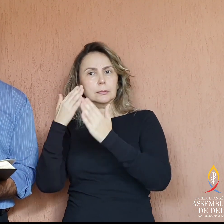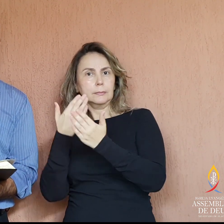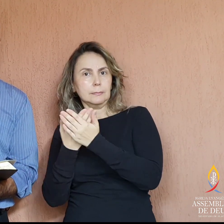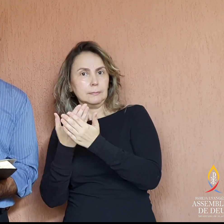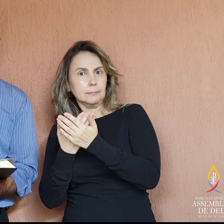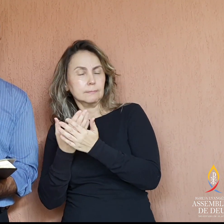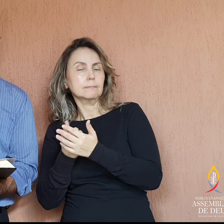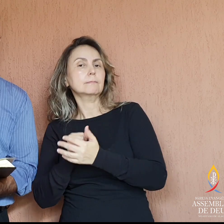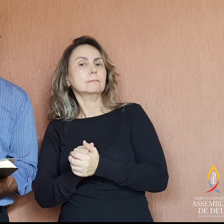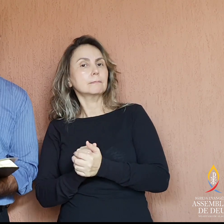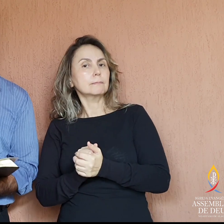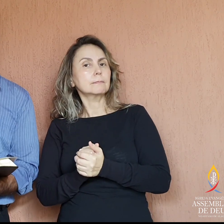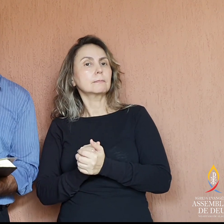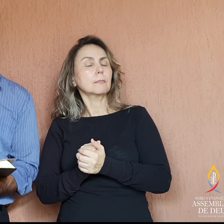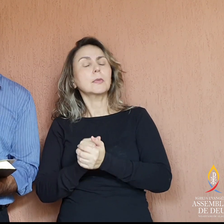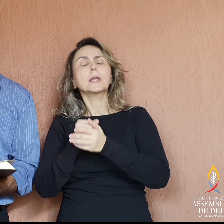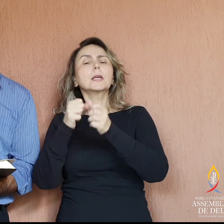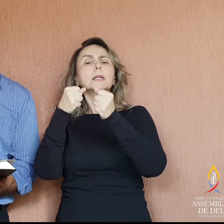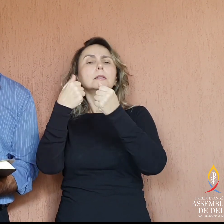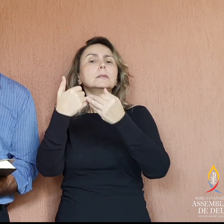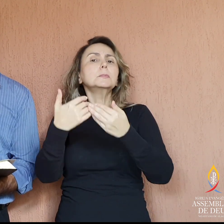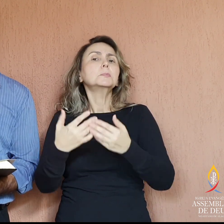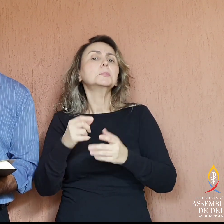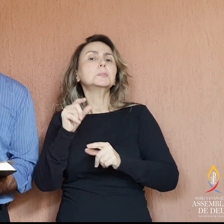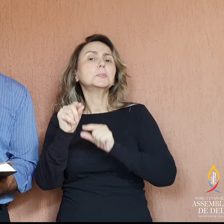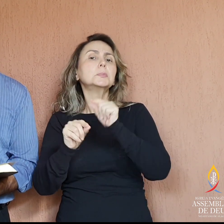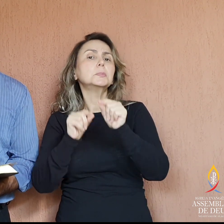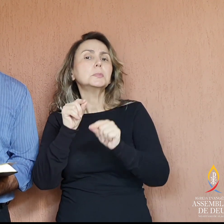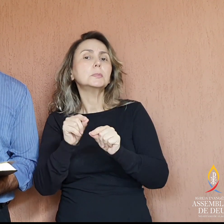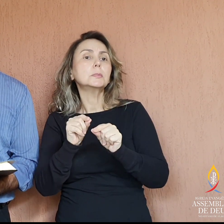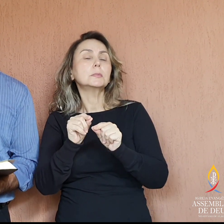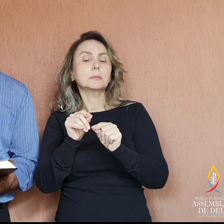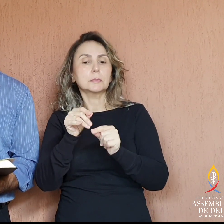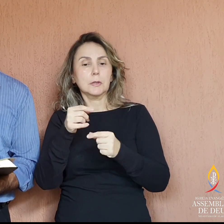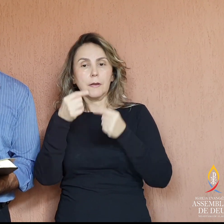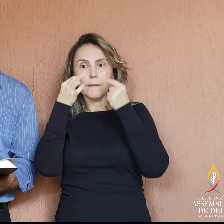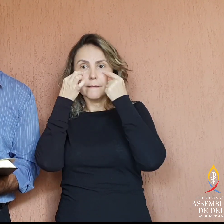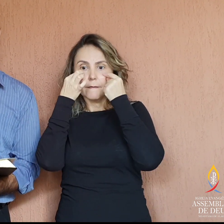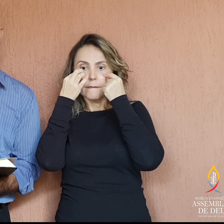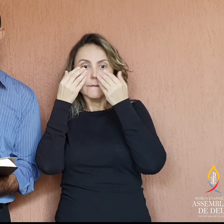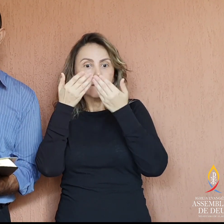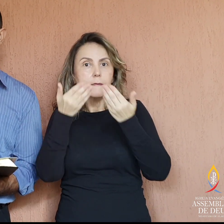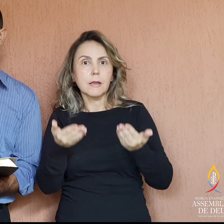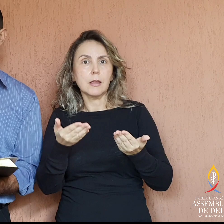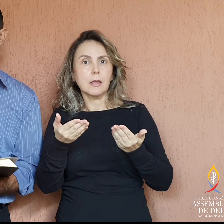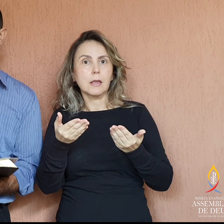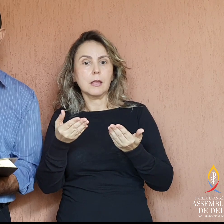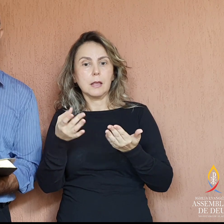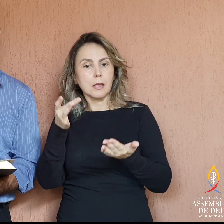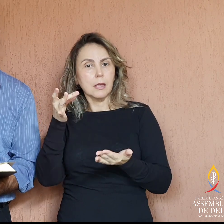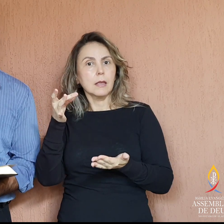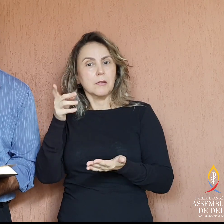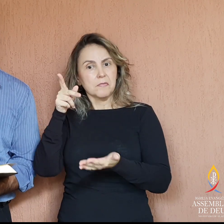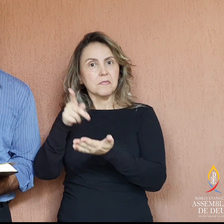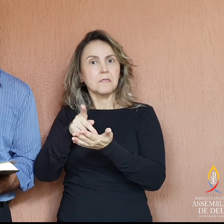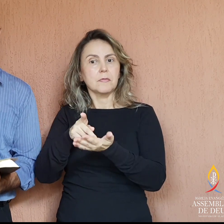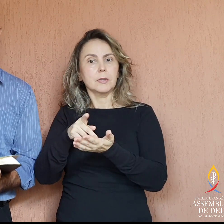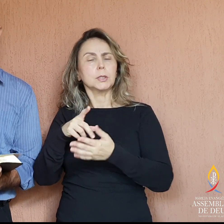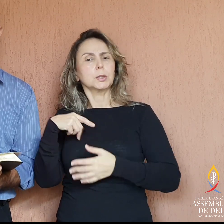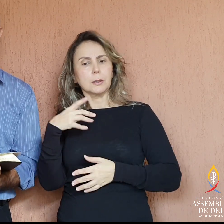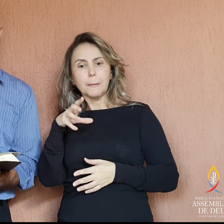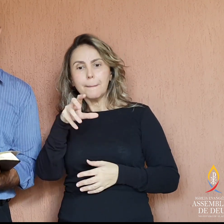eles falam de matéria, daquilo que é palpável, daquilo que nós